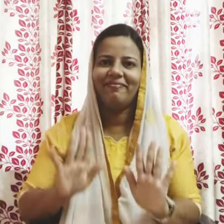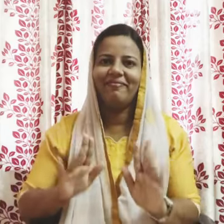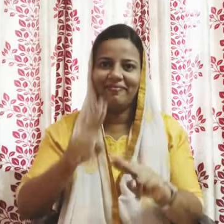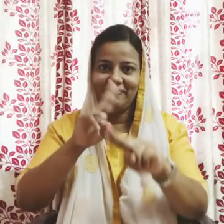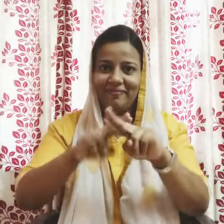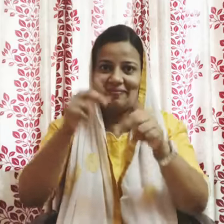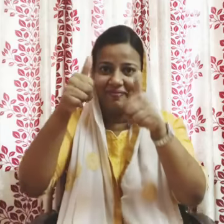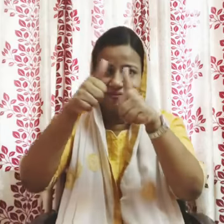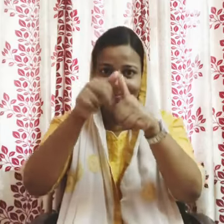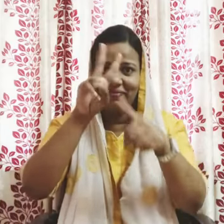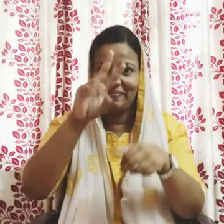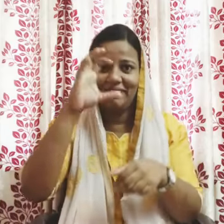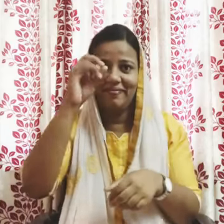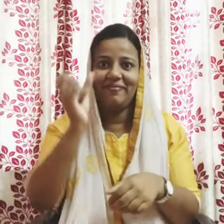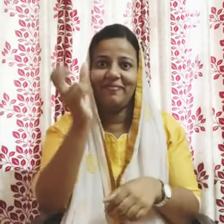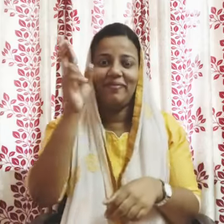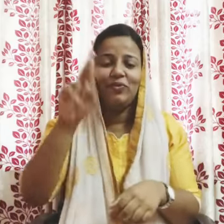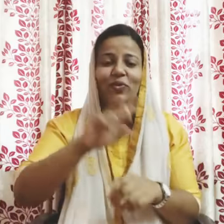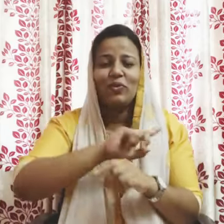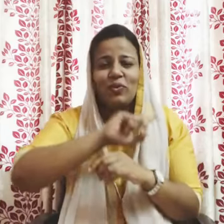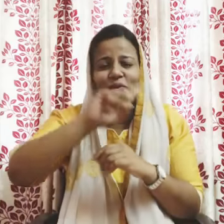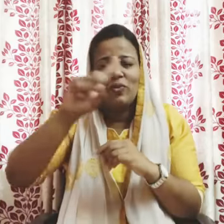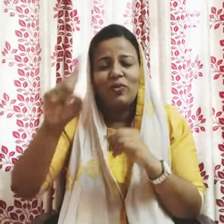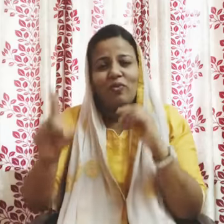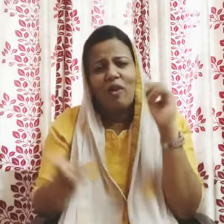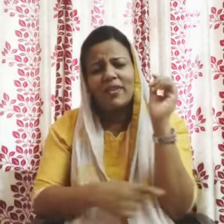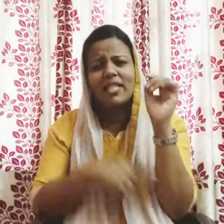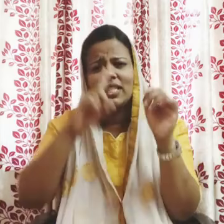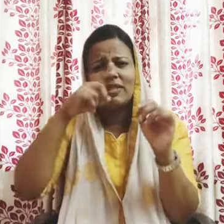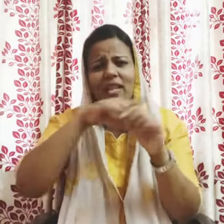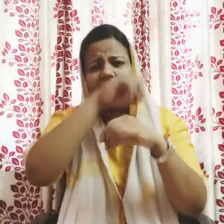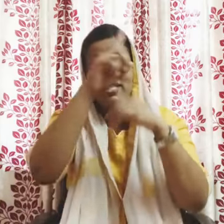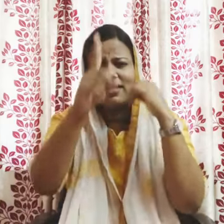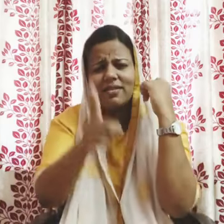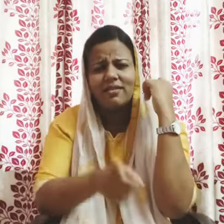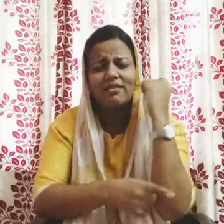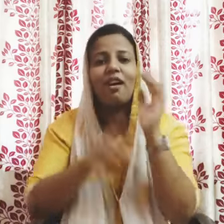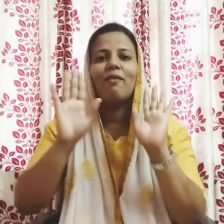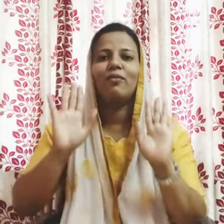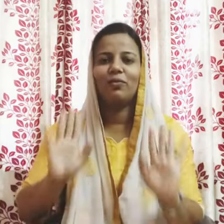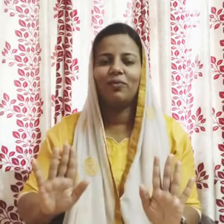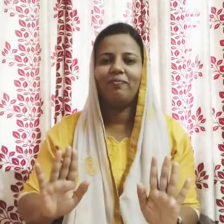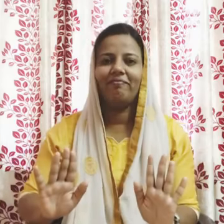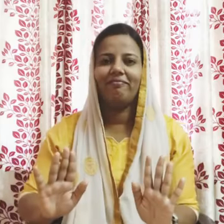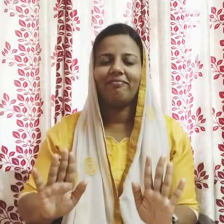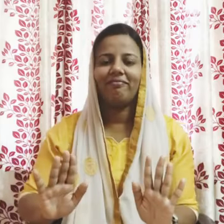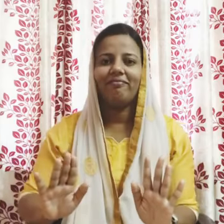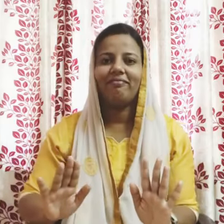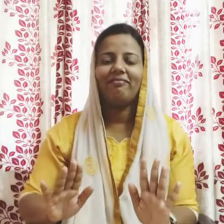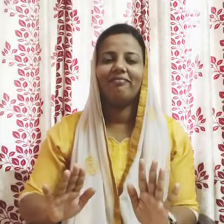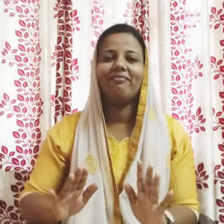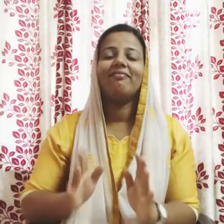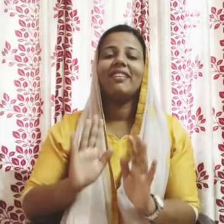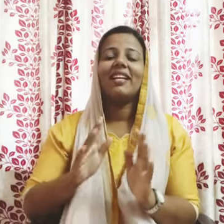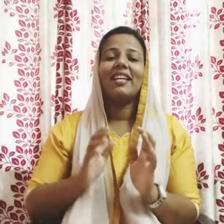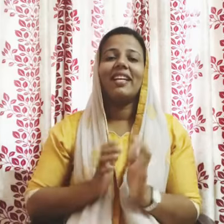ഹിസ് ഫേവർ ഈസ് ഫോർ എ ലൈഫ് ടൈം ഓർ ഇൻ ഹിസ് ഫേവർ ഈസ് ലൈഫ്. അപ്പൊ അവന്റെ ജീവിതം തന്നെ,